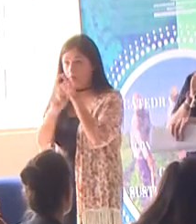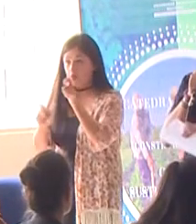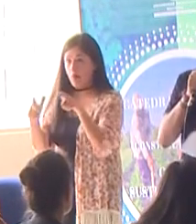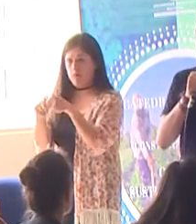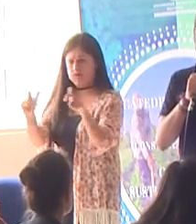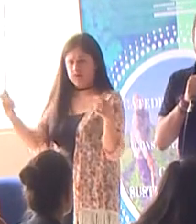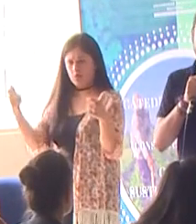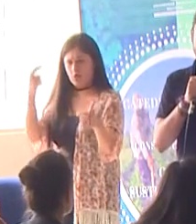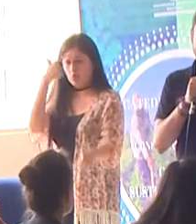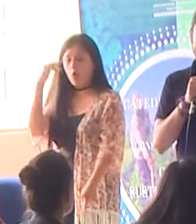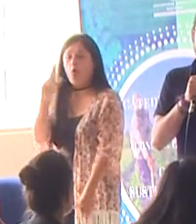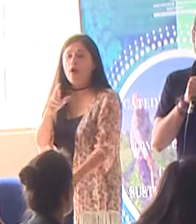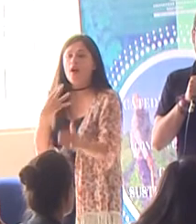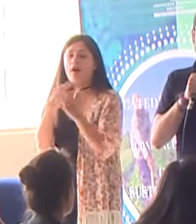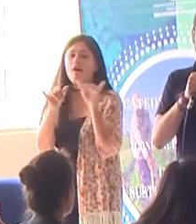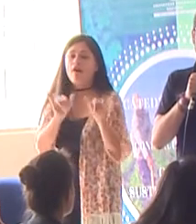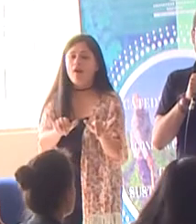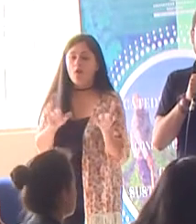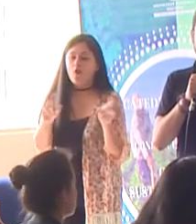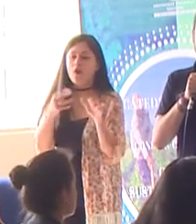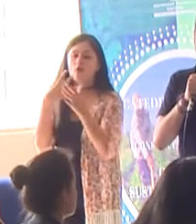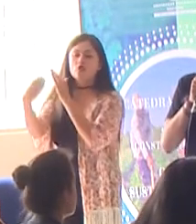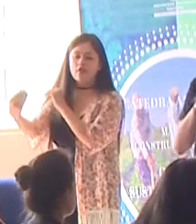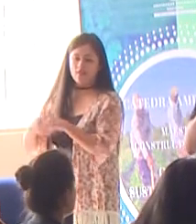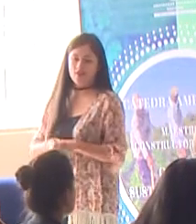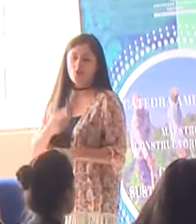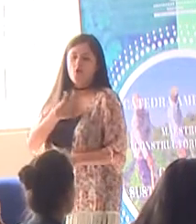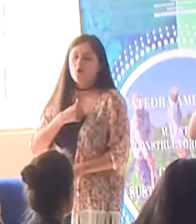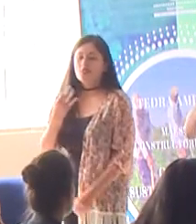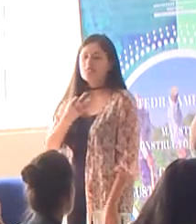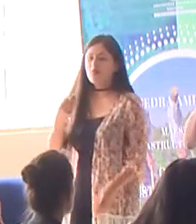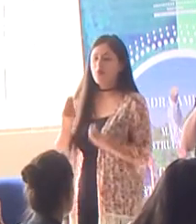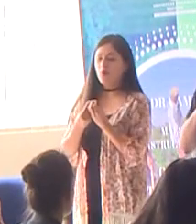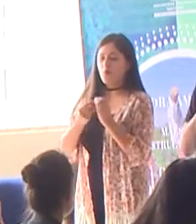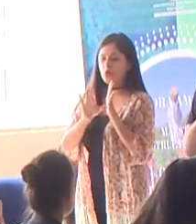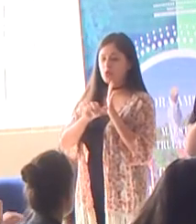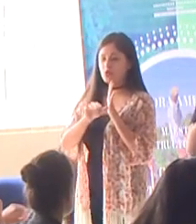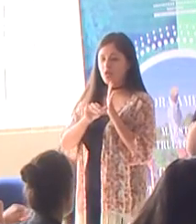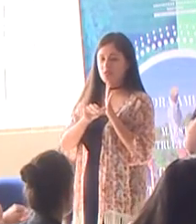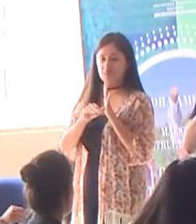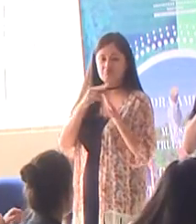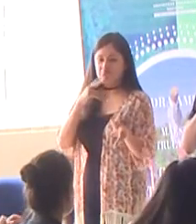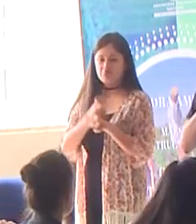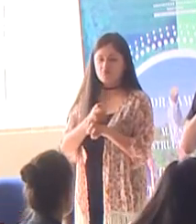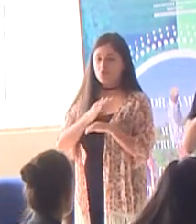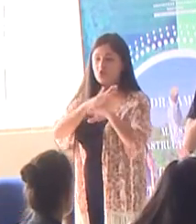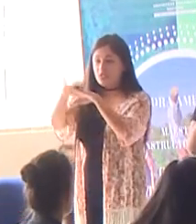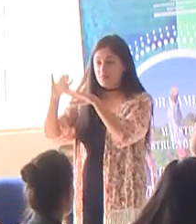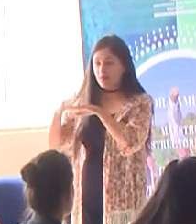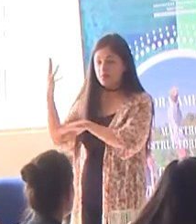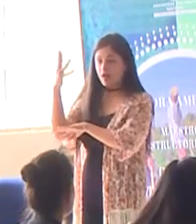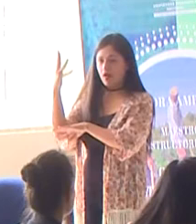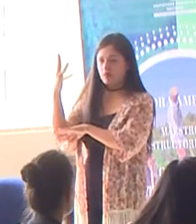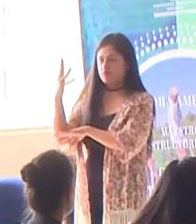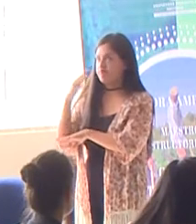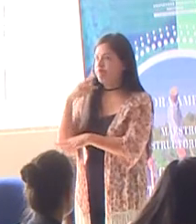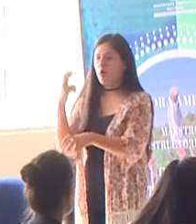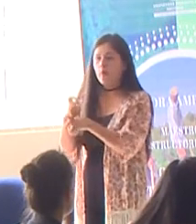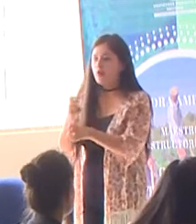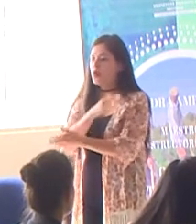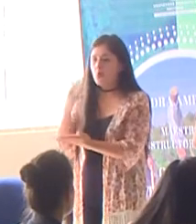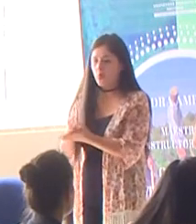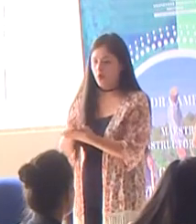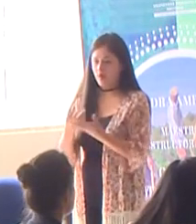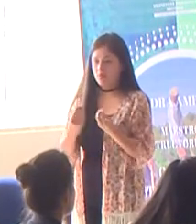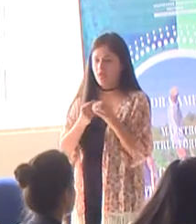no espero no se vayan para los de sociales siempre nos es difícil tener tanta gente en un salón nos tienen que dar la clave eso es